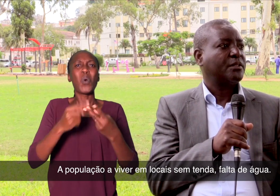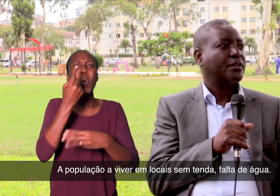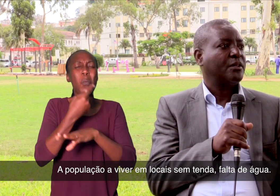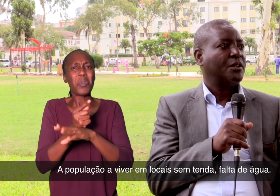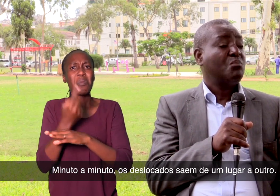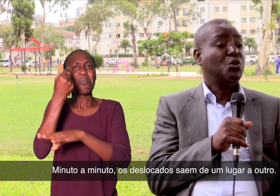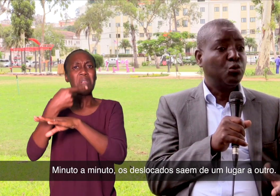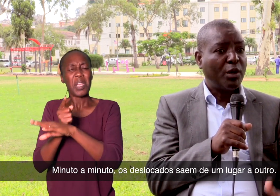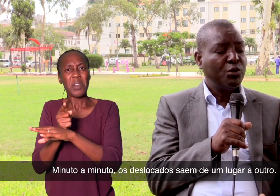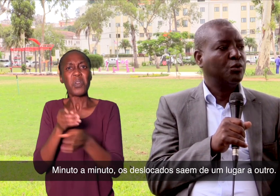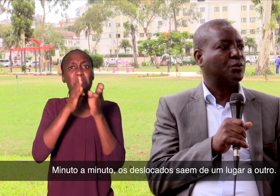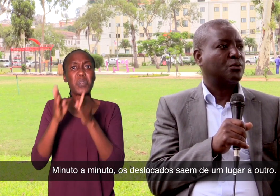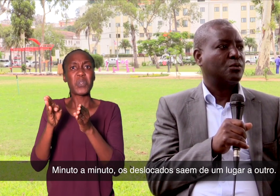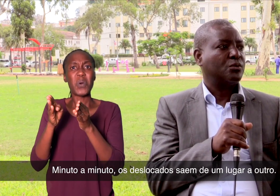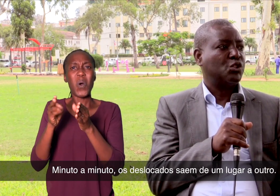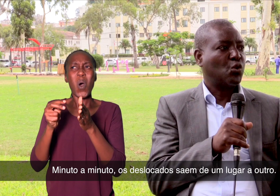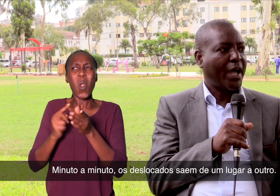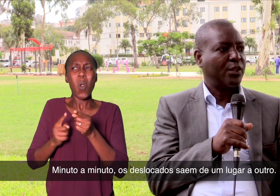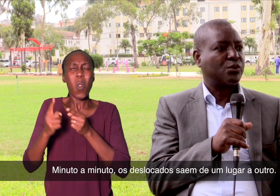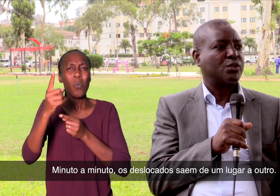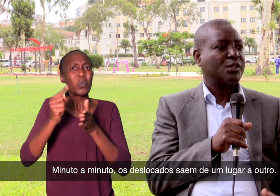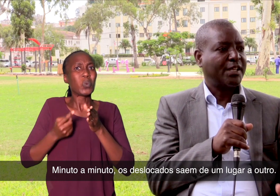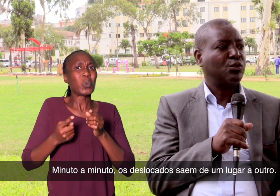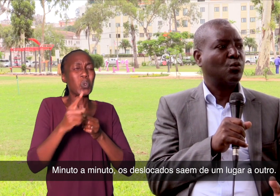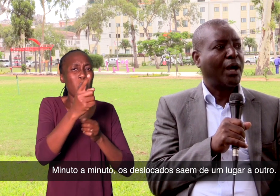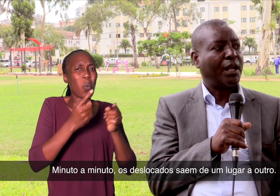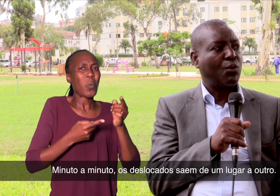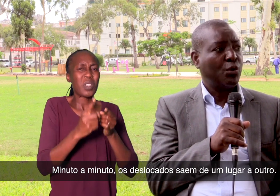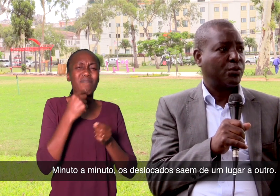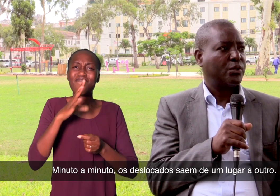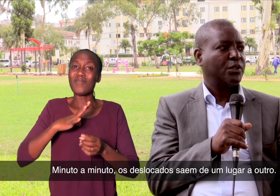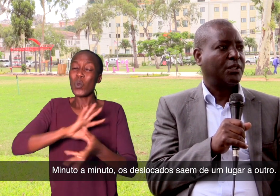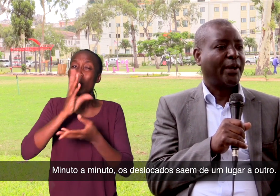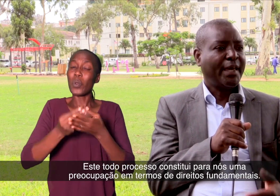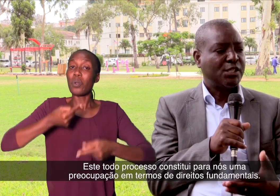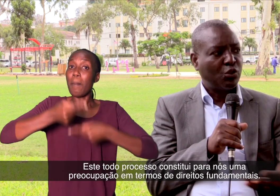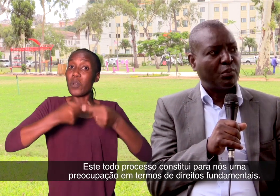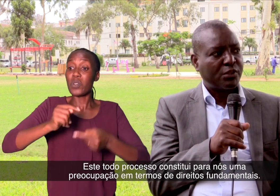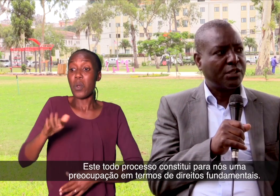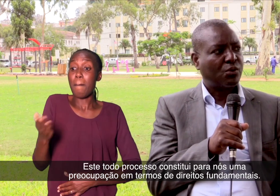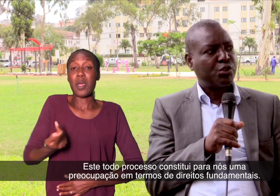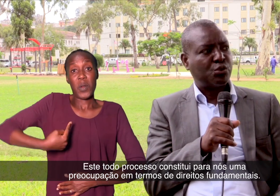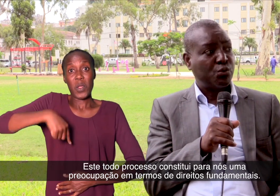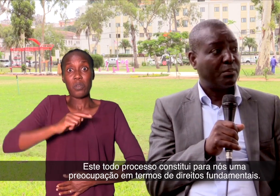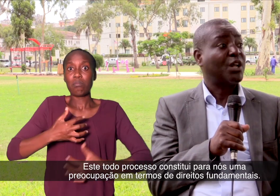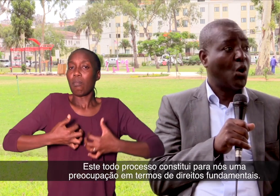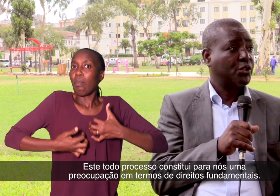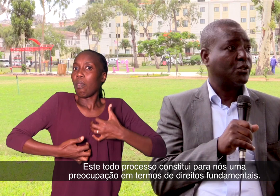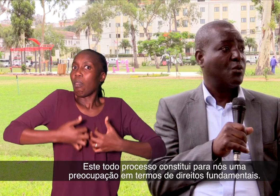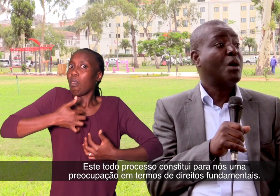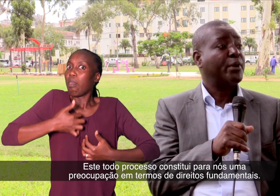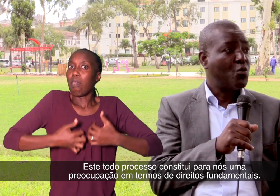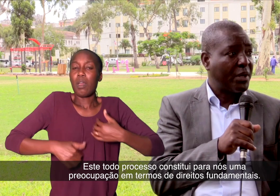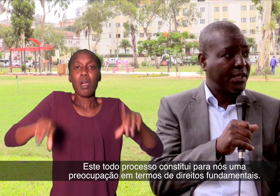água, minuto a minuto deslocados saem de um lugar ao outro. esse todo o processo constitui para